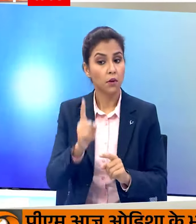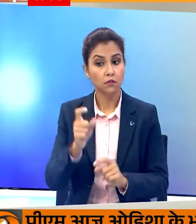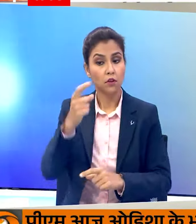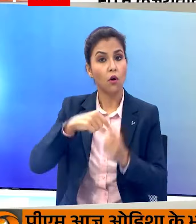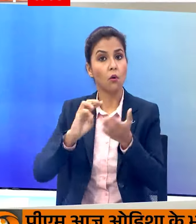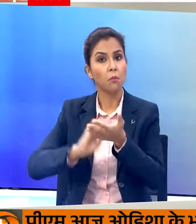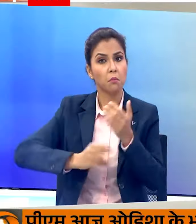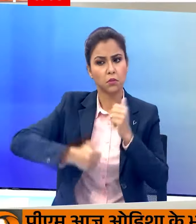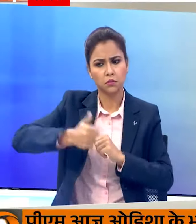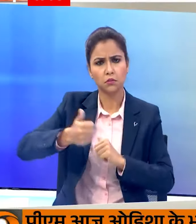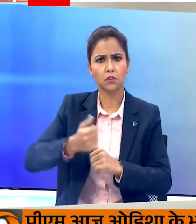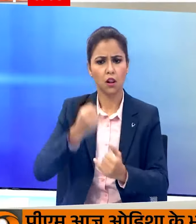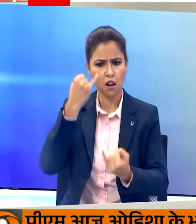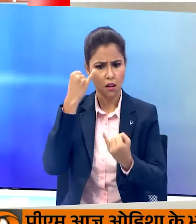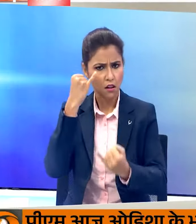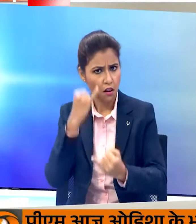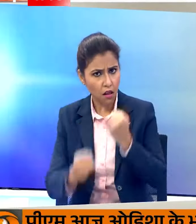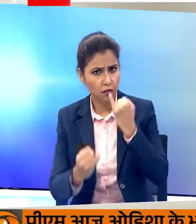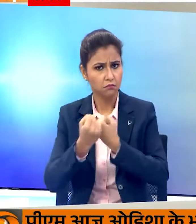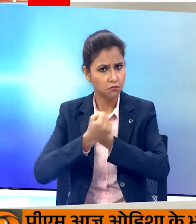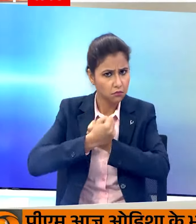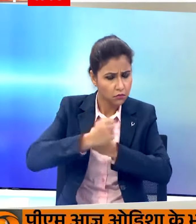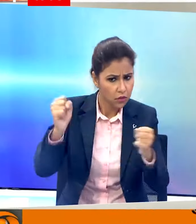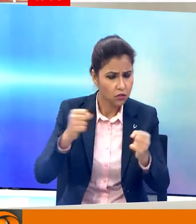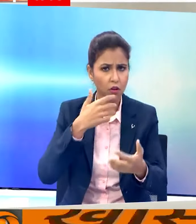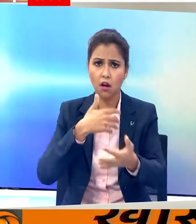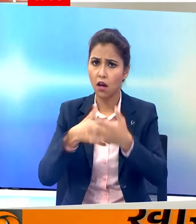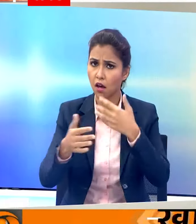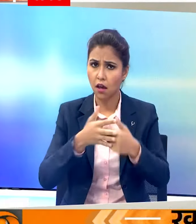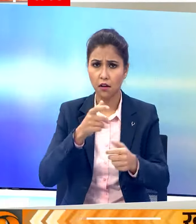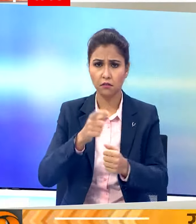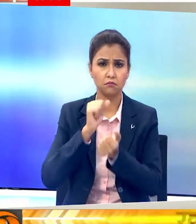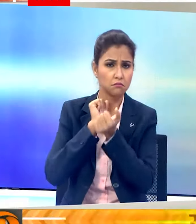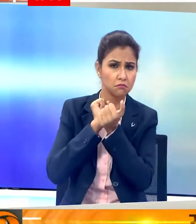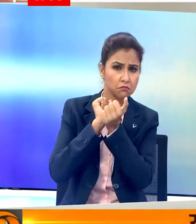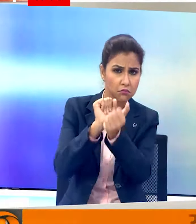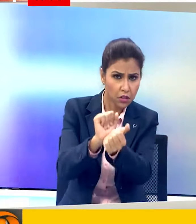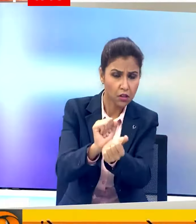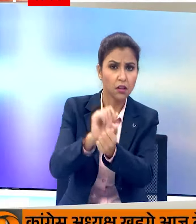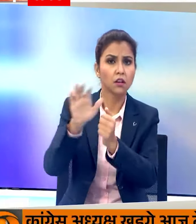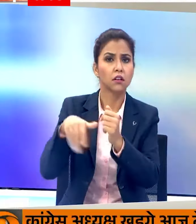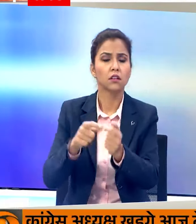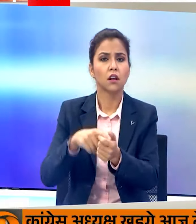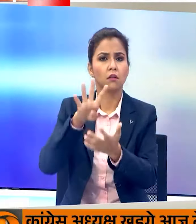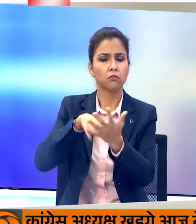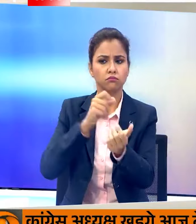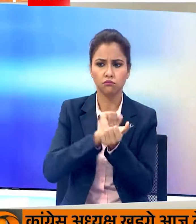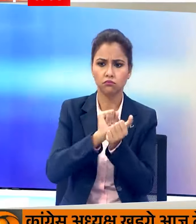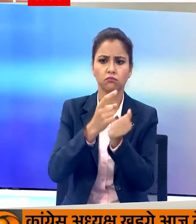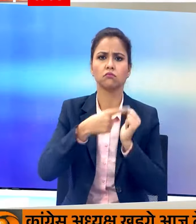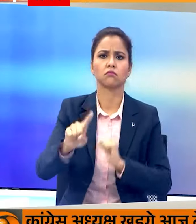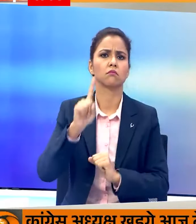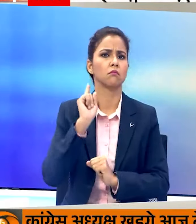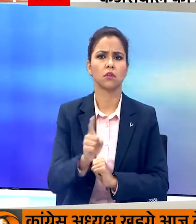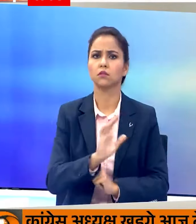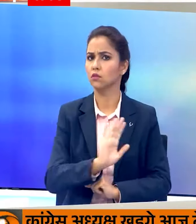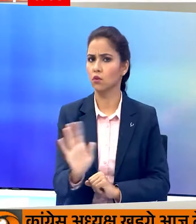लिए अंतरिम जमानत दी जाए तो किसी भी नेता को गिरफ्तार या न्यायिक हिरासत में नहीं रखा जा